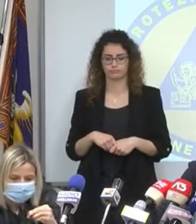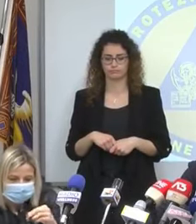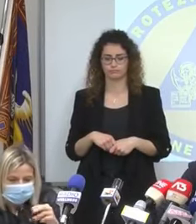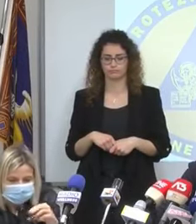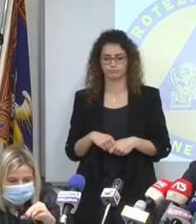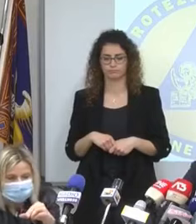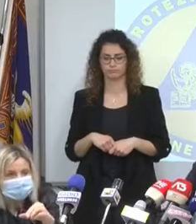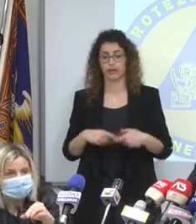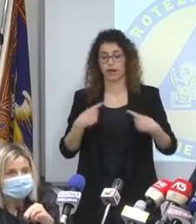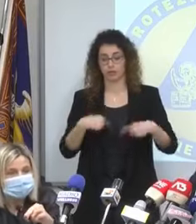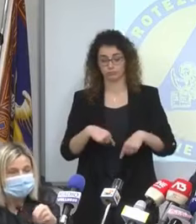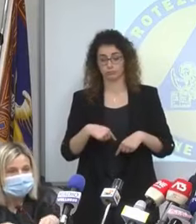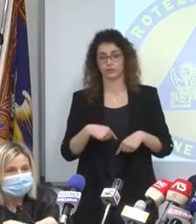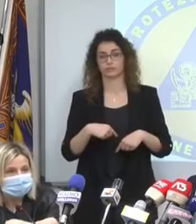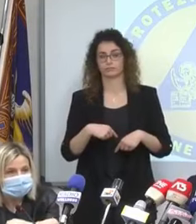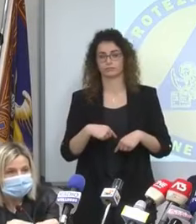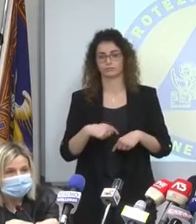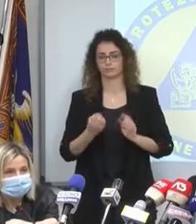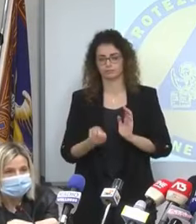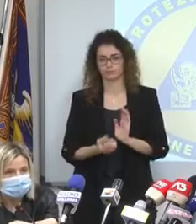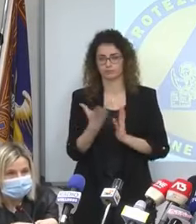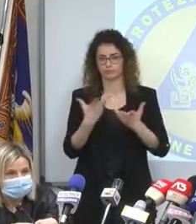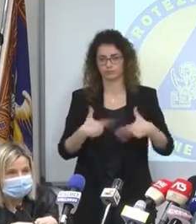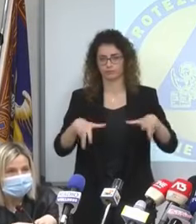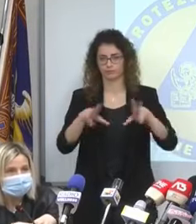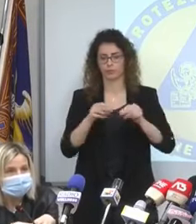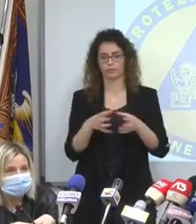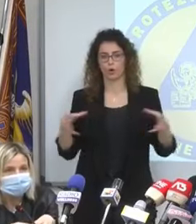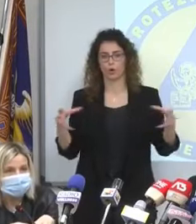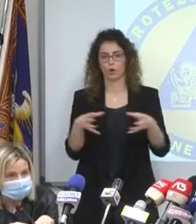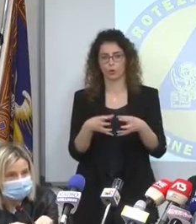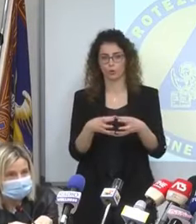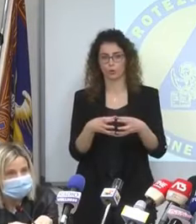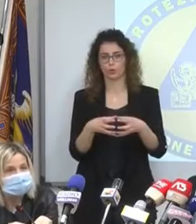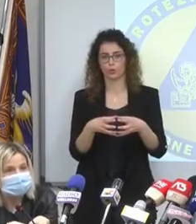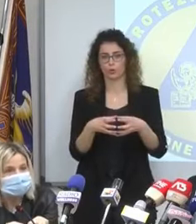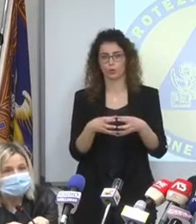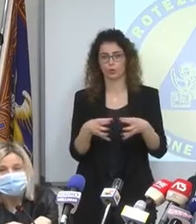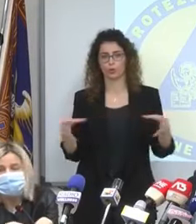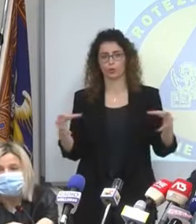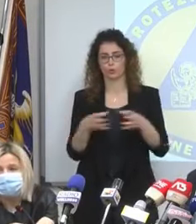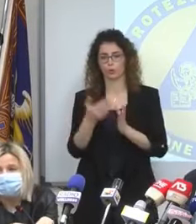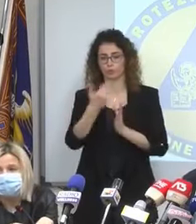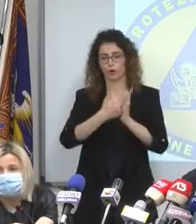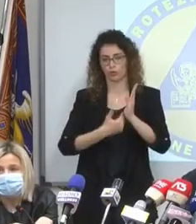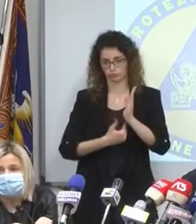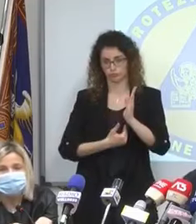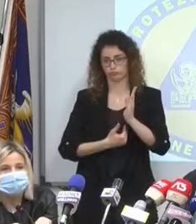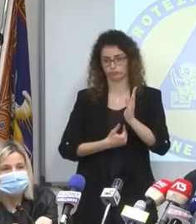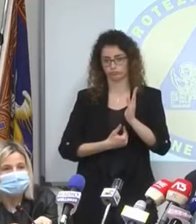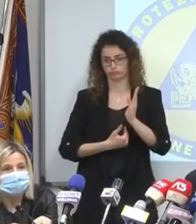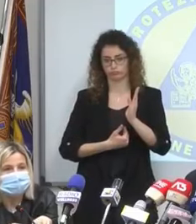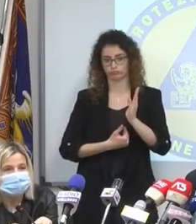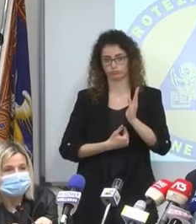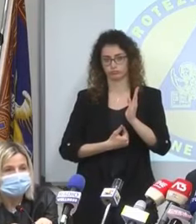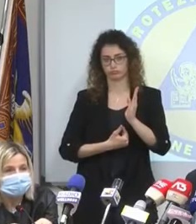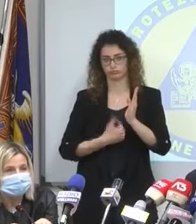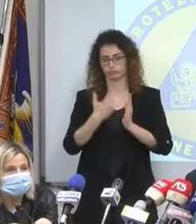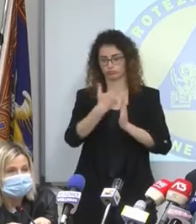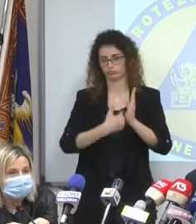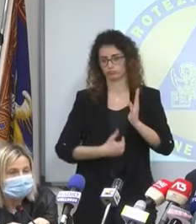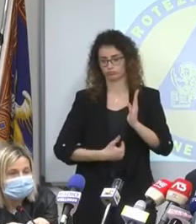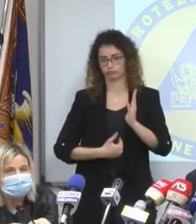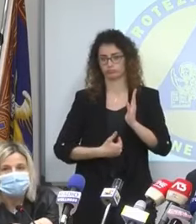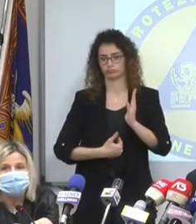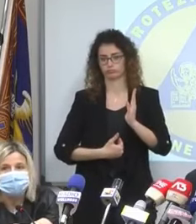Prego. È stato riattivato il gruppo che si è occupato della stesura delle linee guida, che voi sapete che il Veneto è il coordinatore di questo